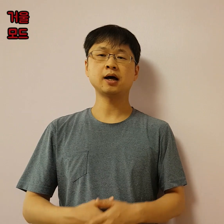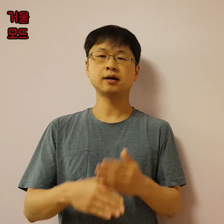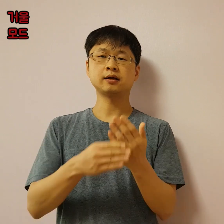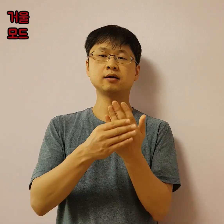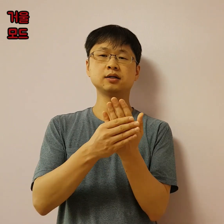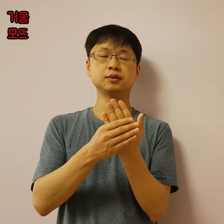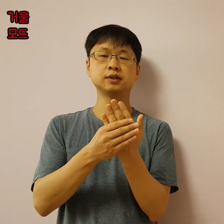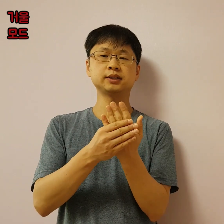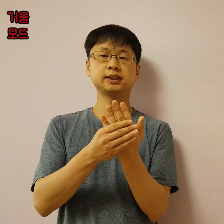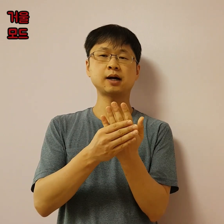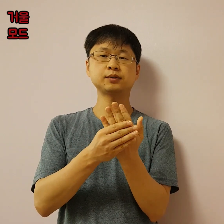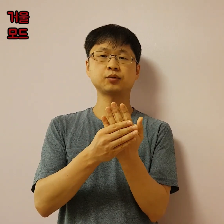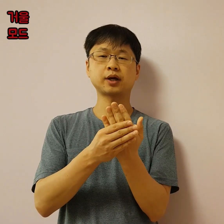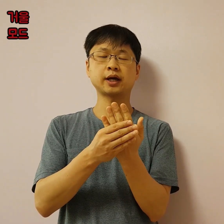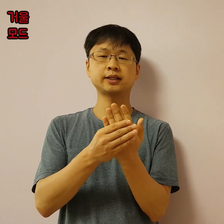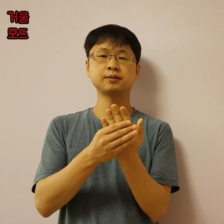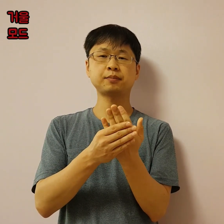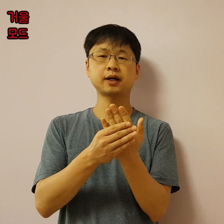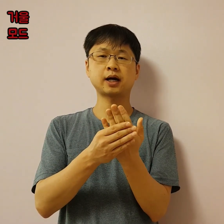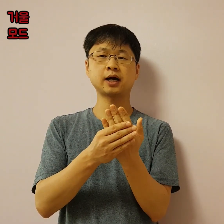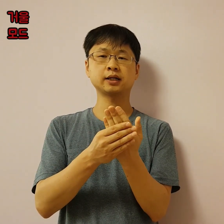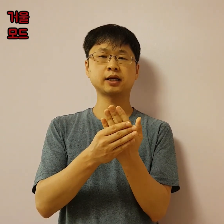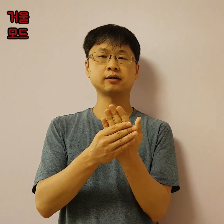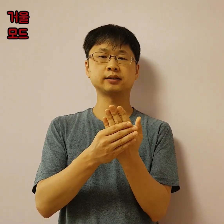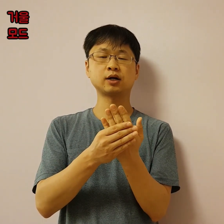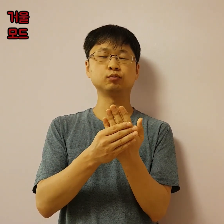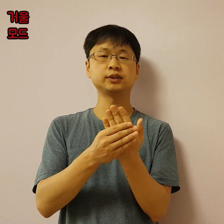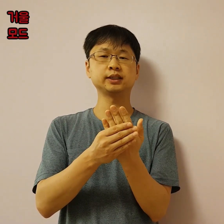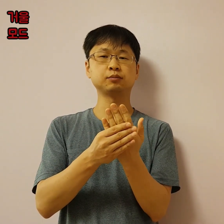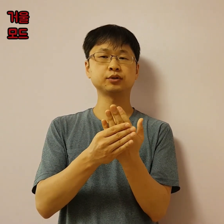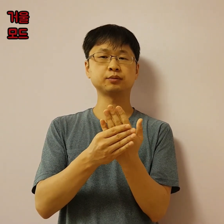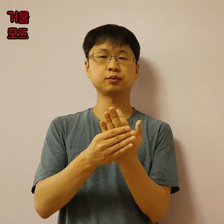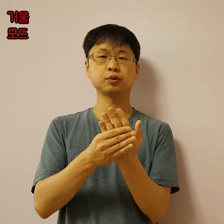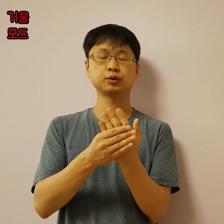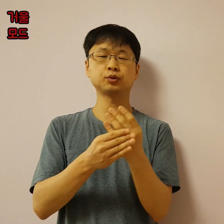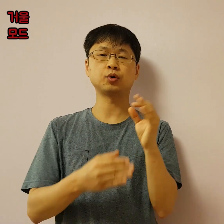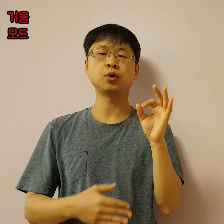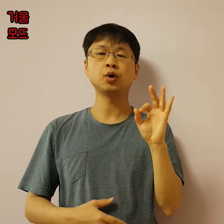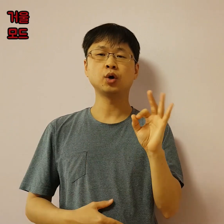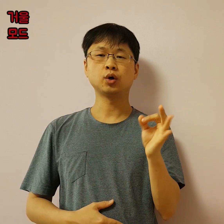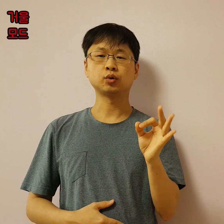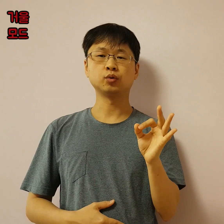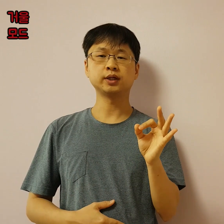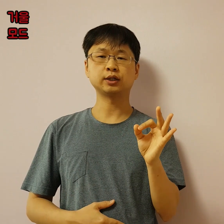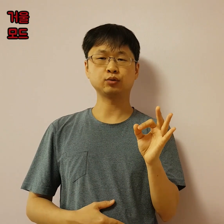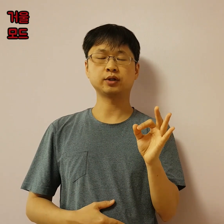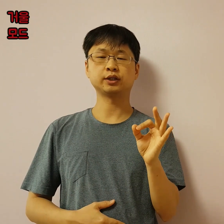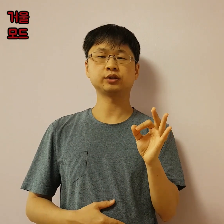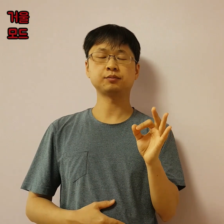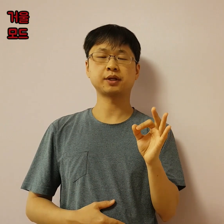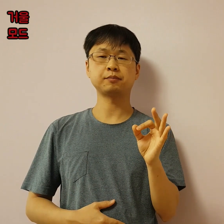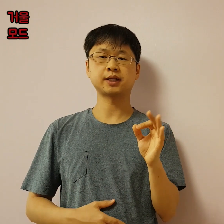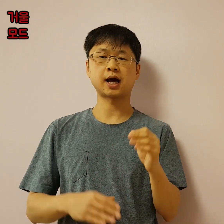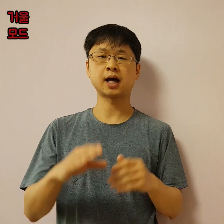현금입니다. 현금은 지갑 속에 지폐가 이렇게 여러 장 움직이는 모습을 보여주고 돈이란 수어를 해주시면